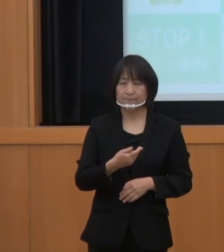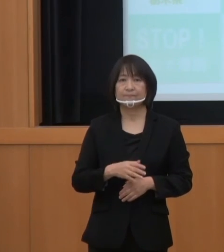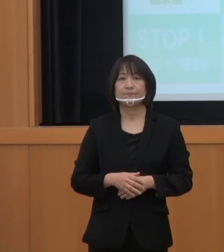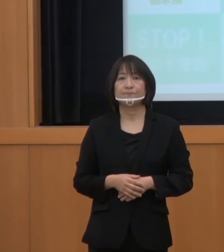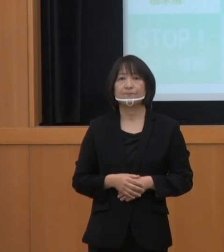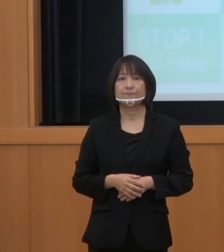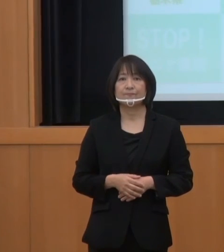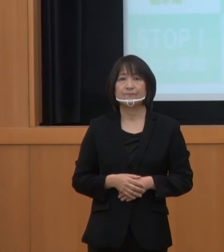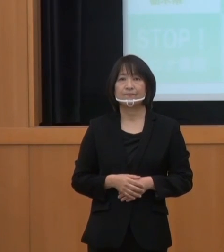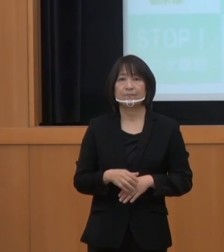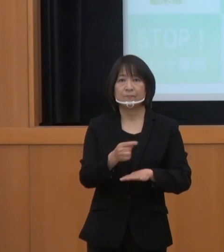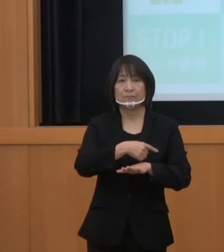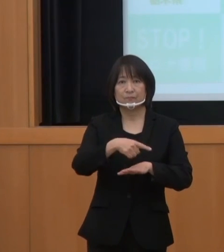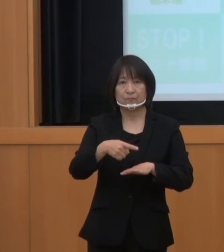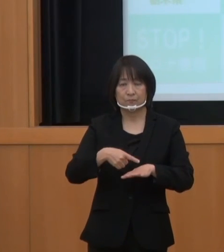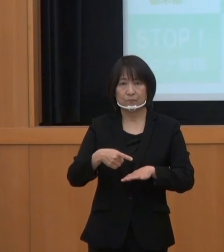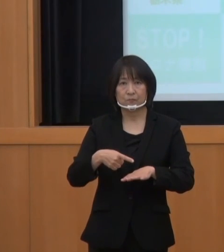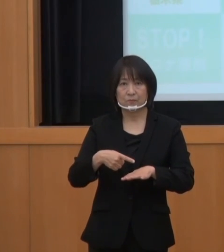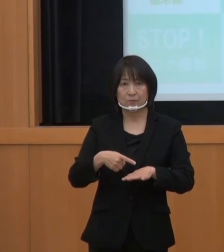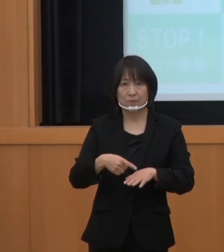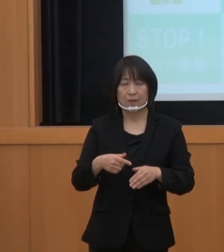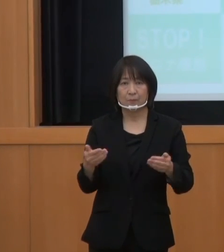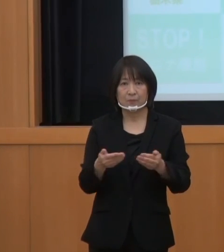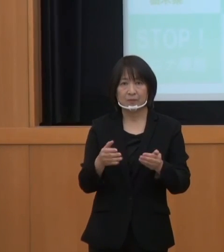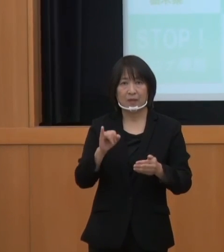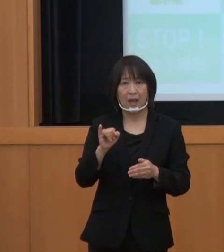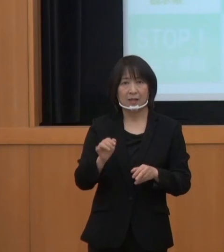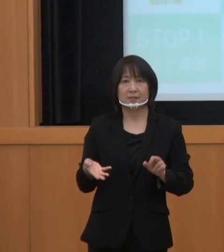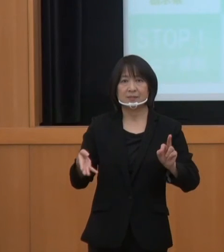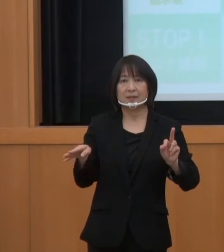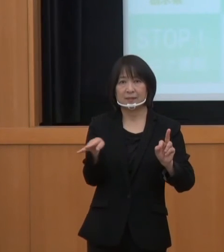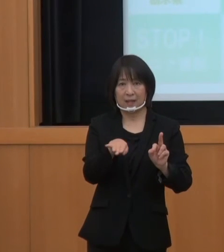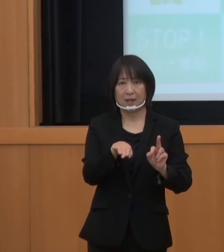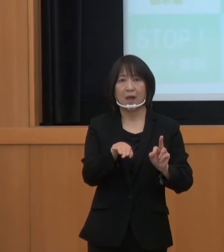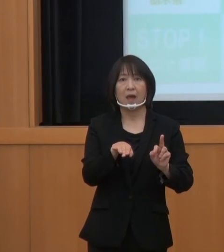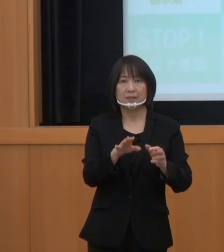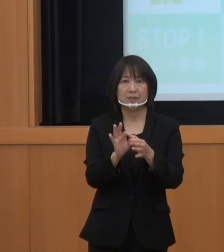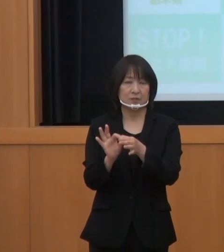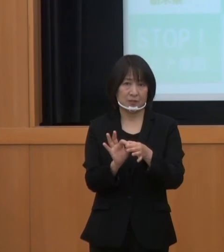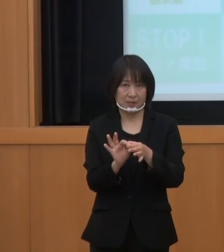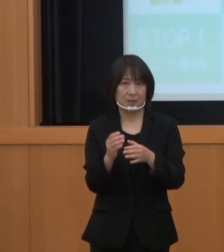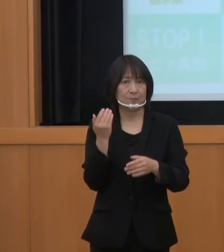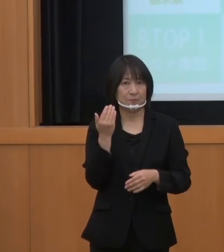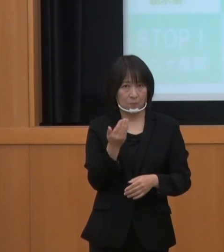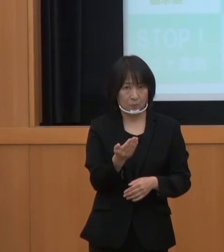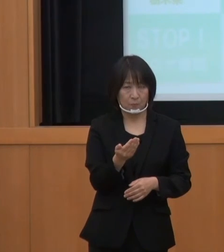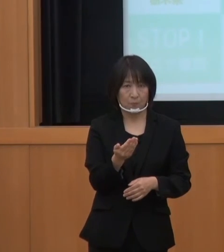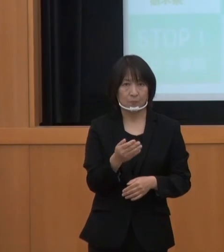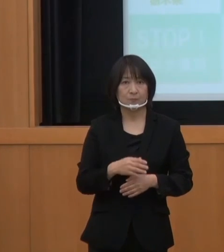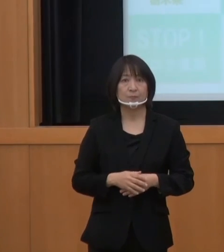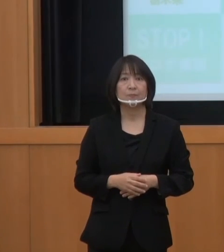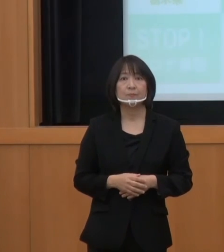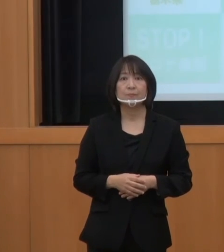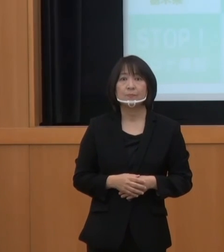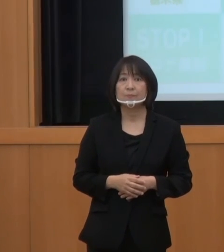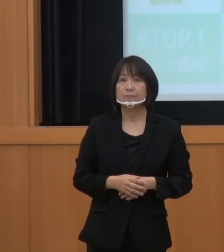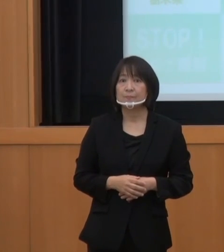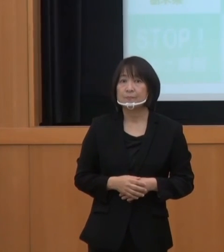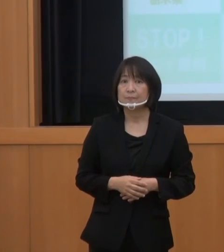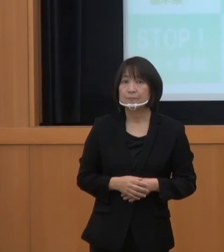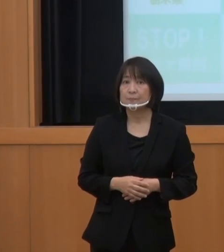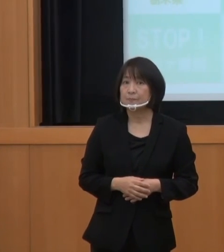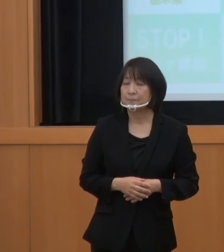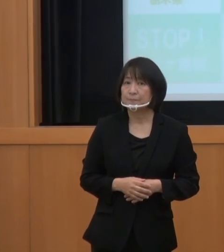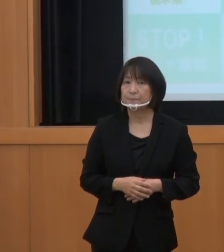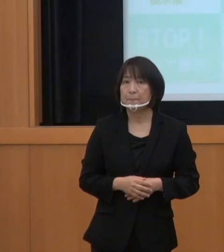栃木ビジネスアイセンターについてお聞きします。アイセンターに関しては知事選の公約にも掲げ